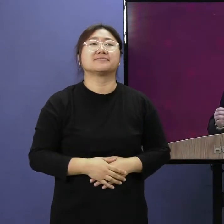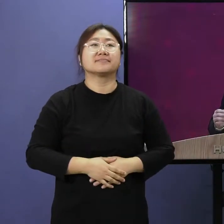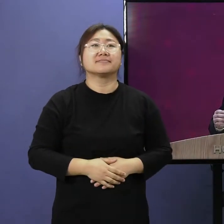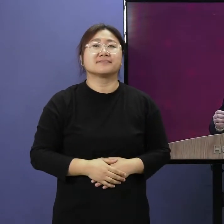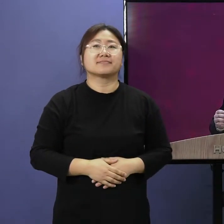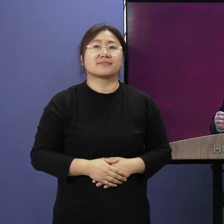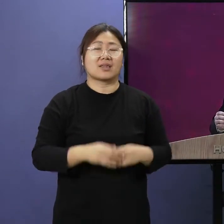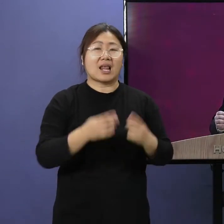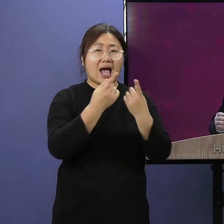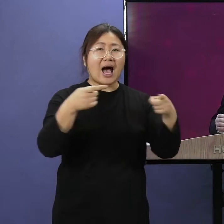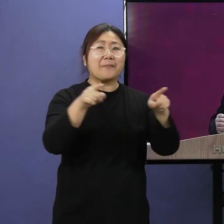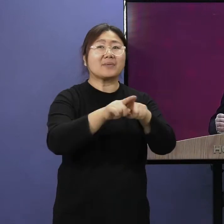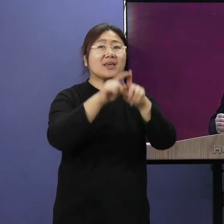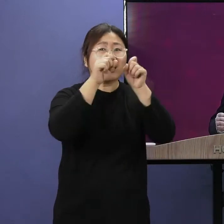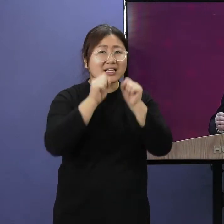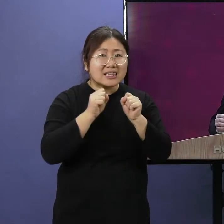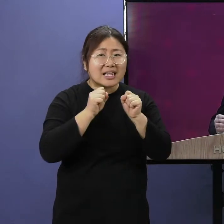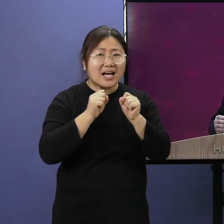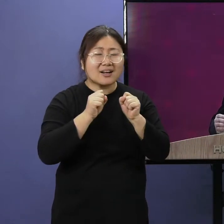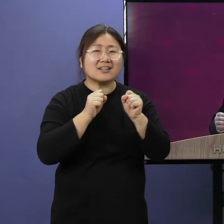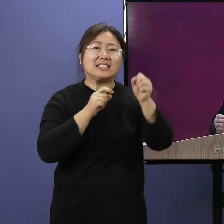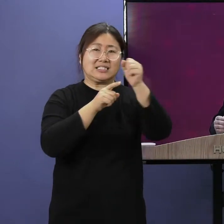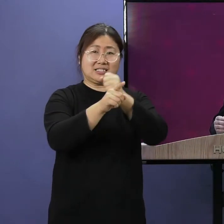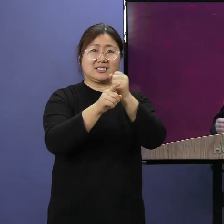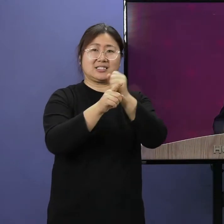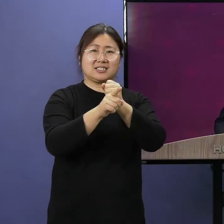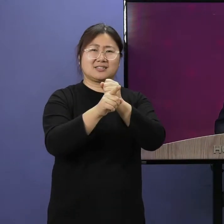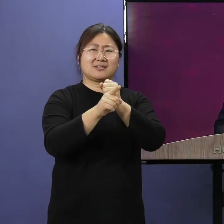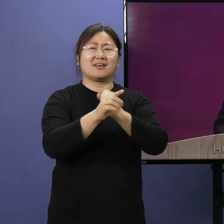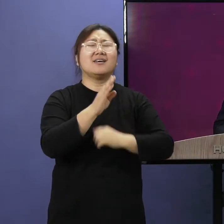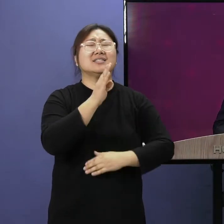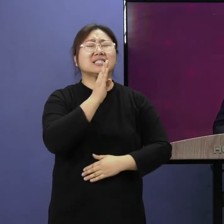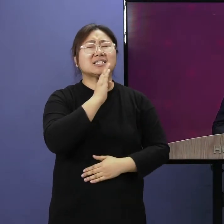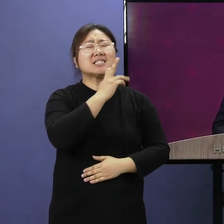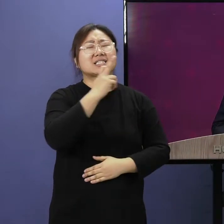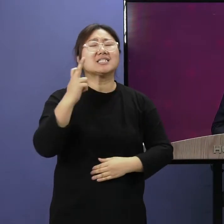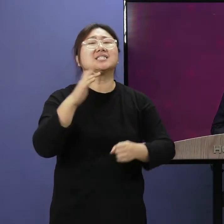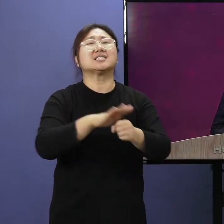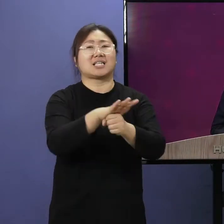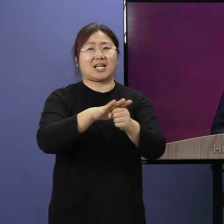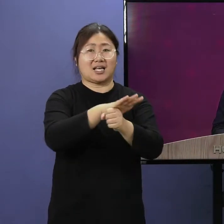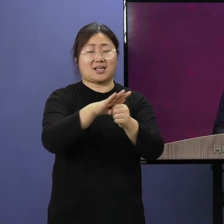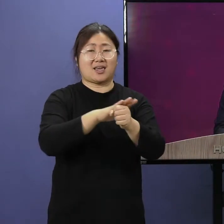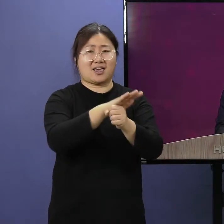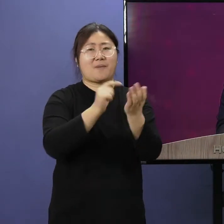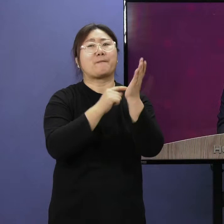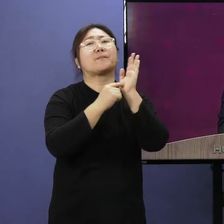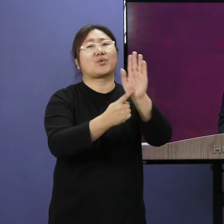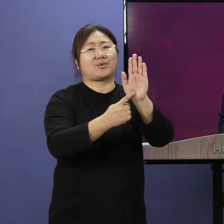함께 있다라는 것은 매우 큰 사랑의 표현입니다. 사랑의 5가지